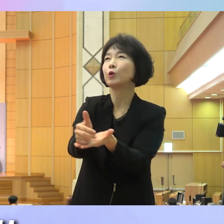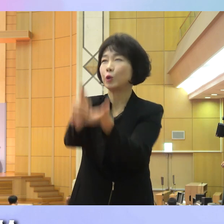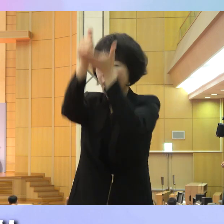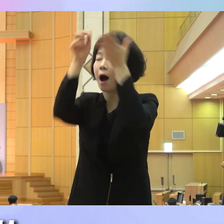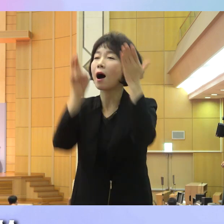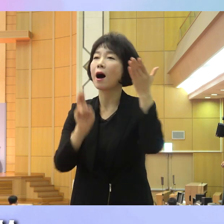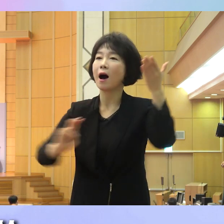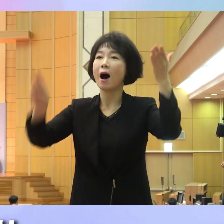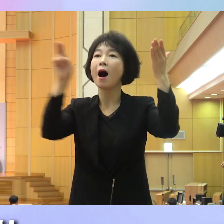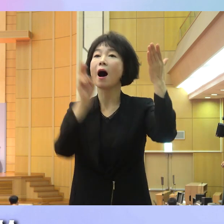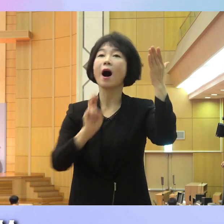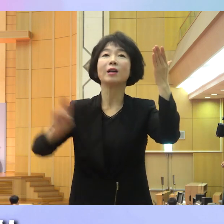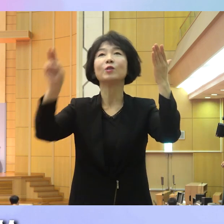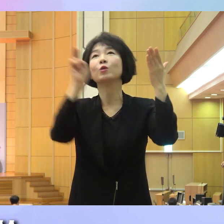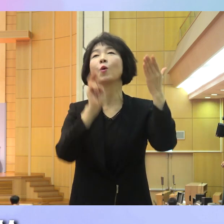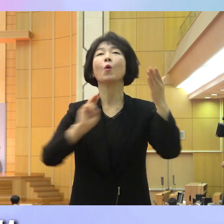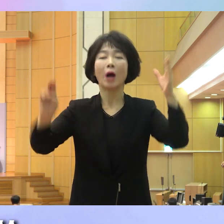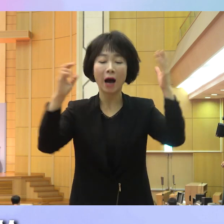주를